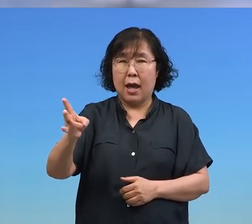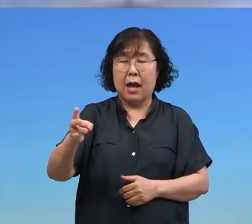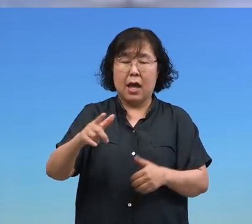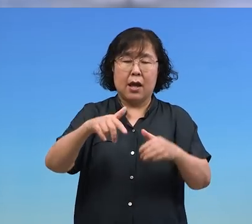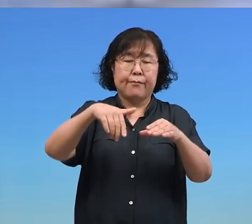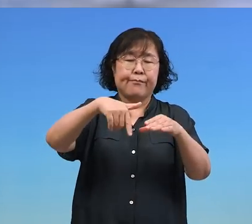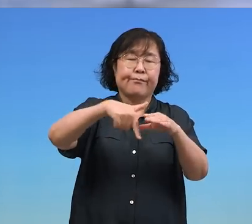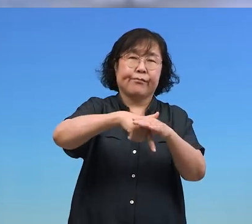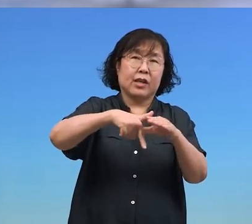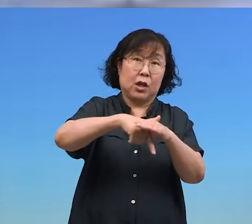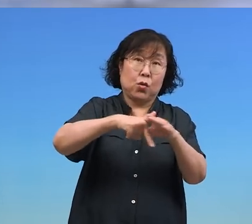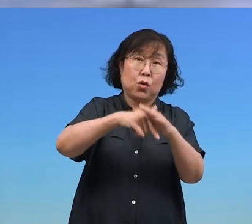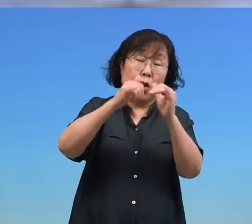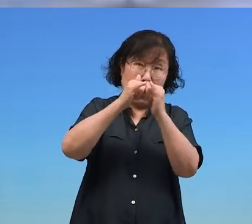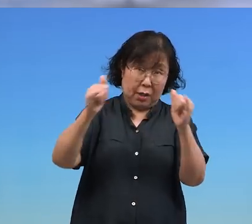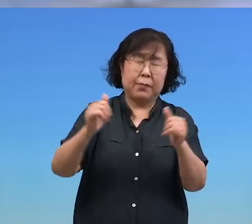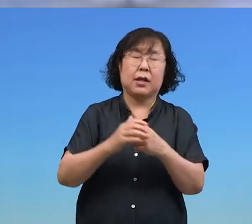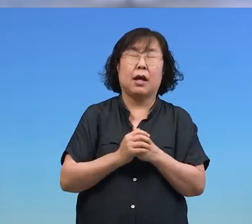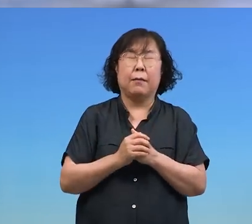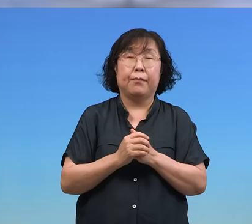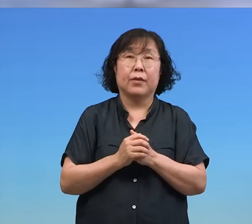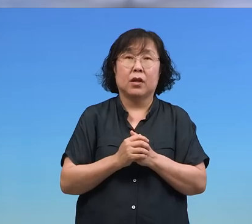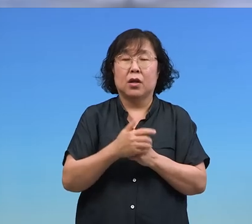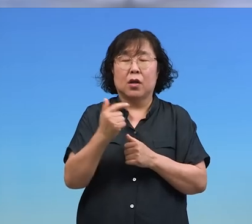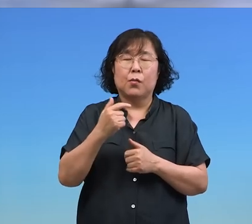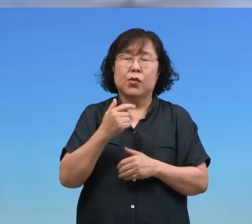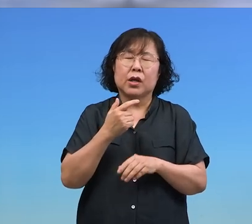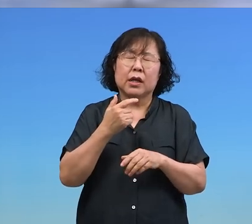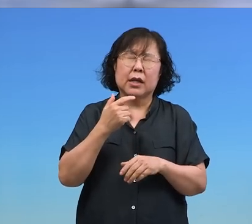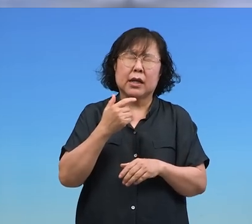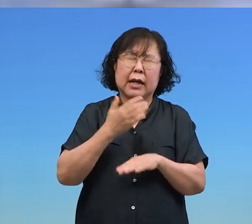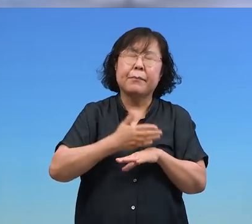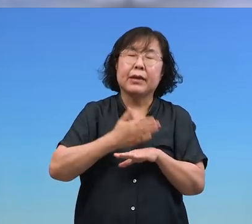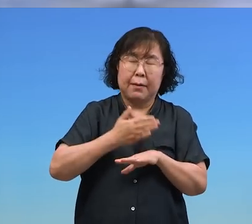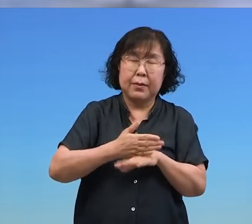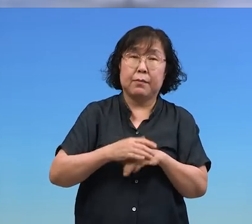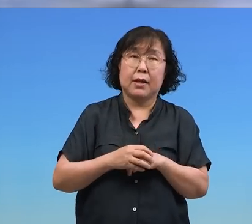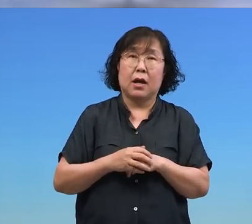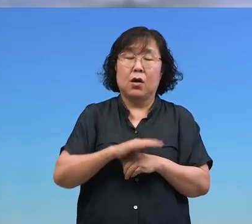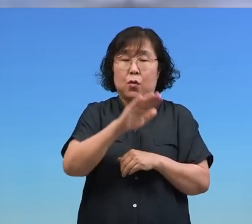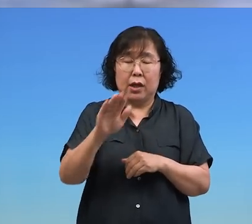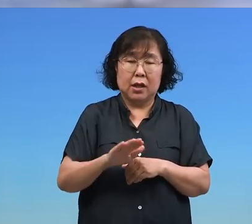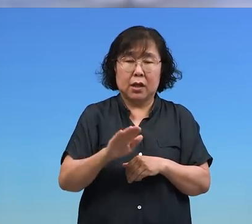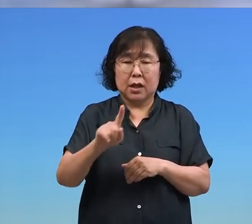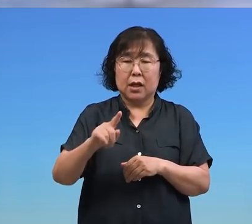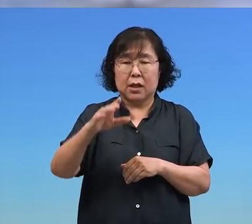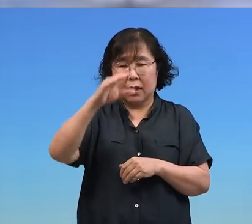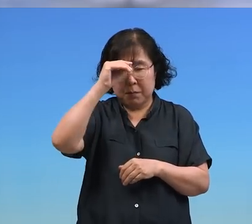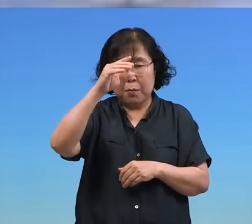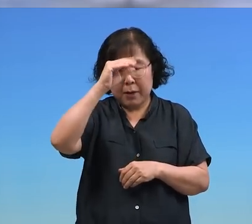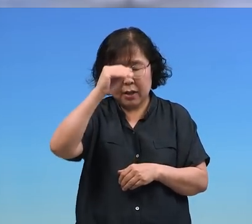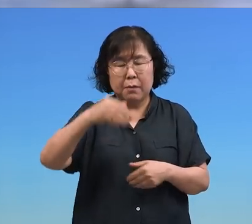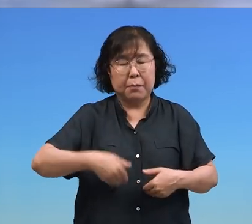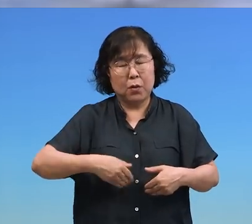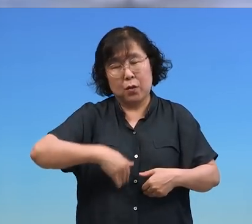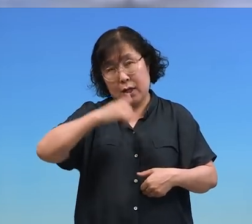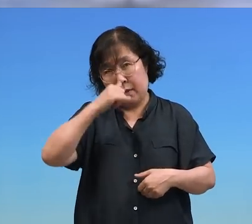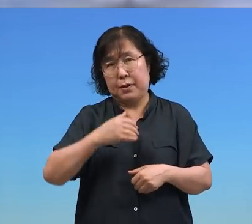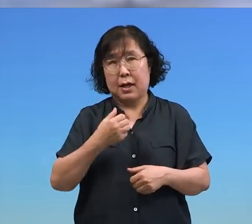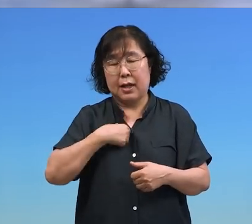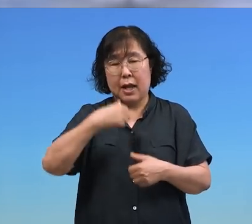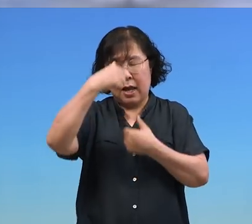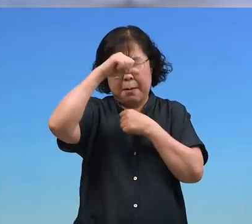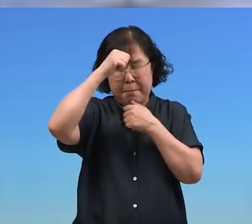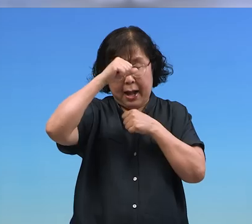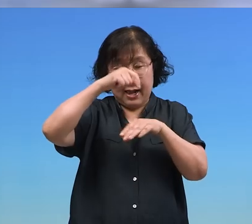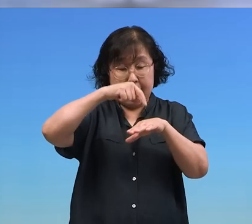모든 크리스찬이 다 이렇다고 생각하지 않지만 우리가 추구해야 되는 크리스찬은 이런 거예요 내 발등을